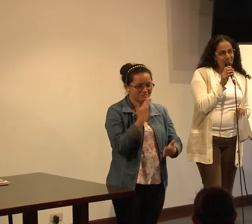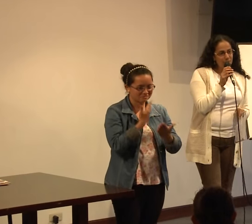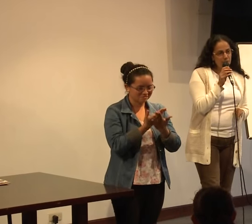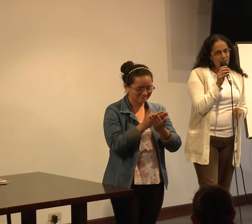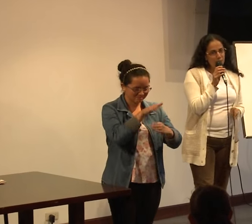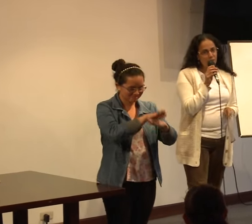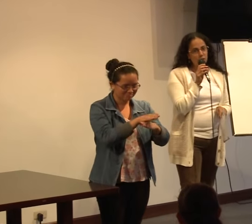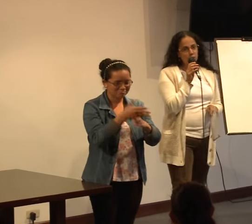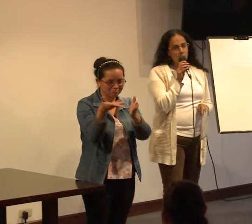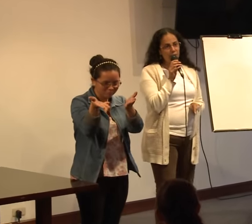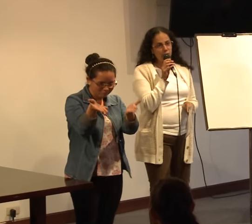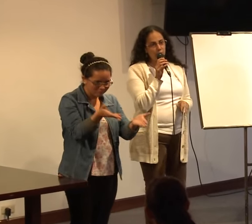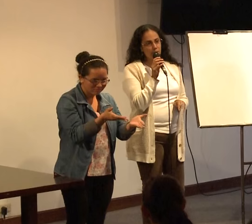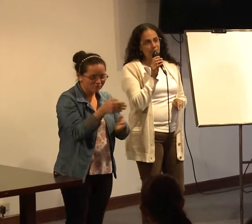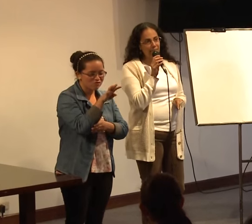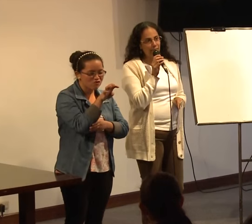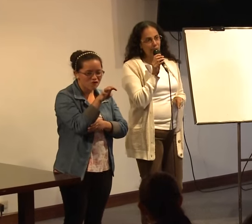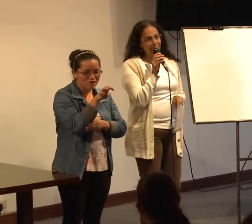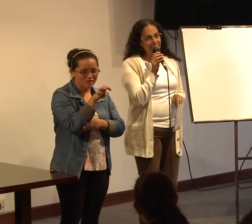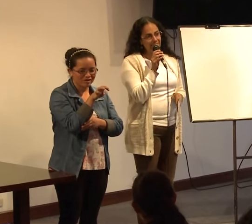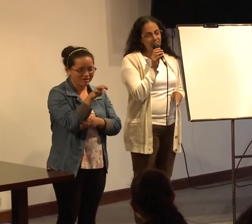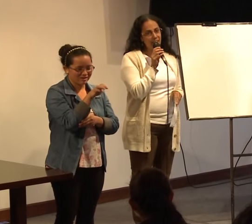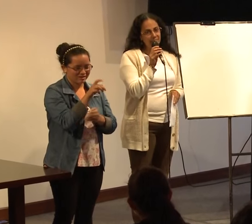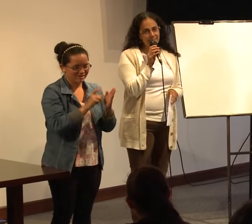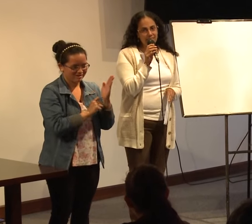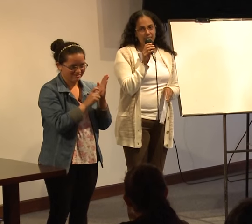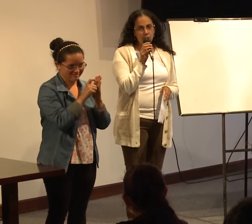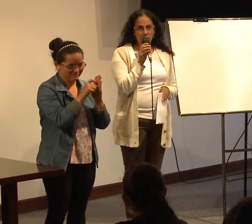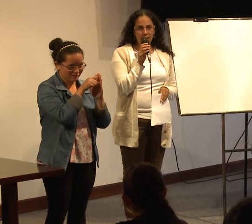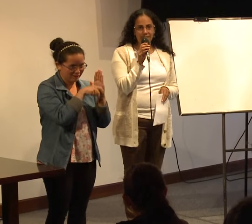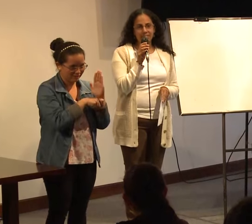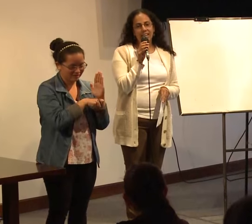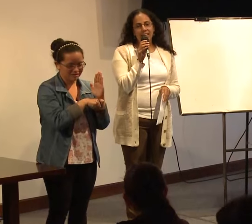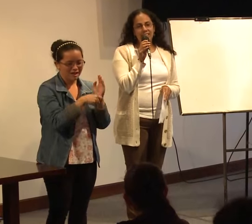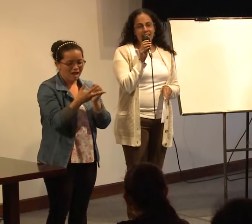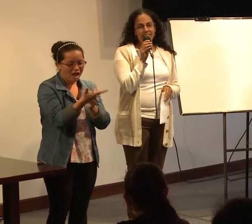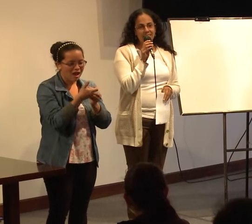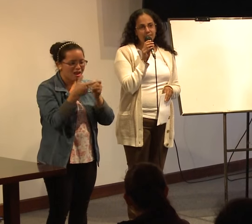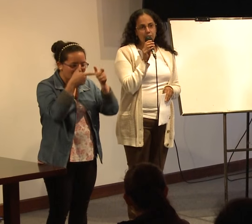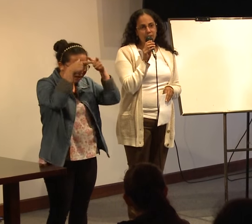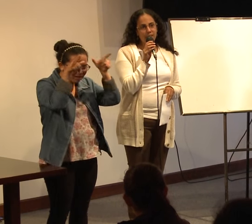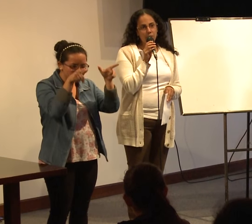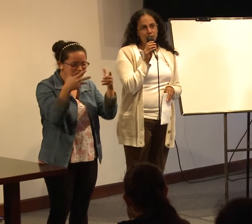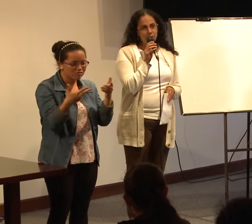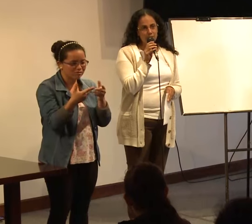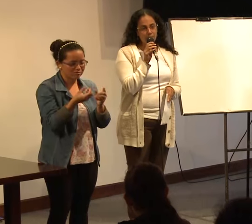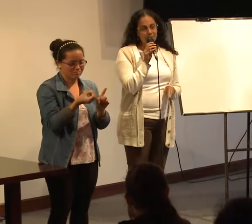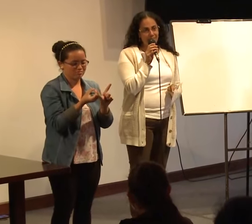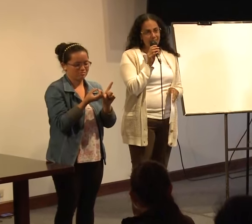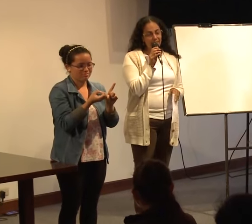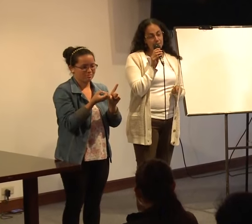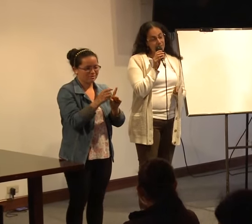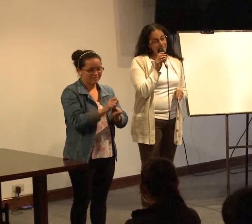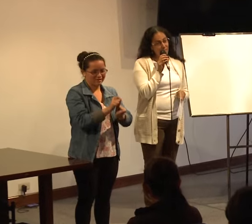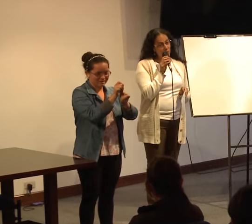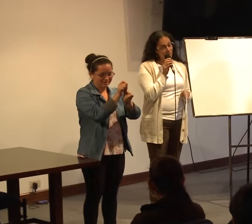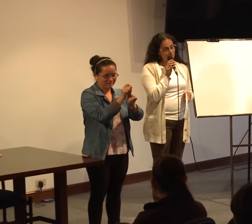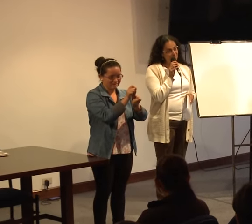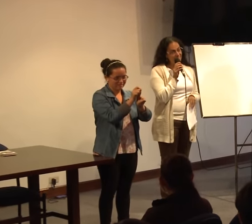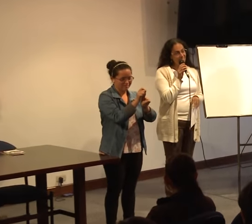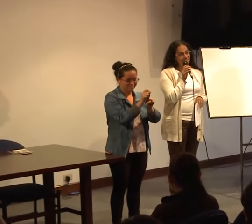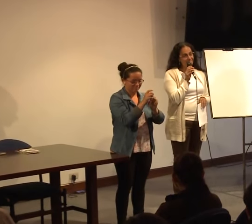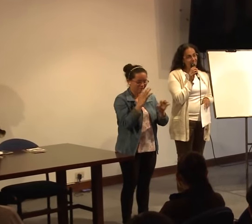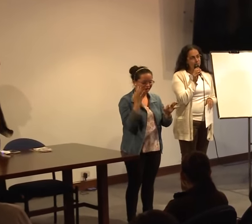Buenas tardes, bienvenido al noveno seminario de la línea de artes y lenguajes de la licenciatura en educación espacial especial